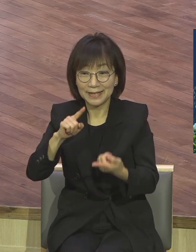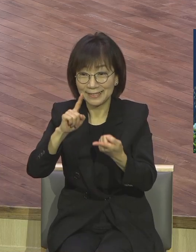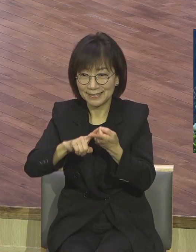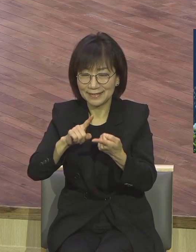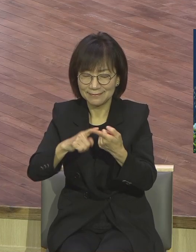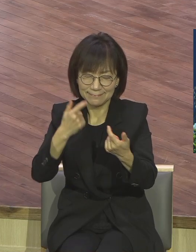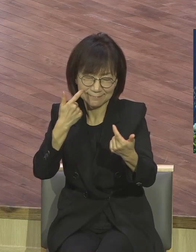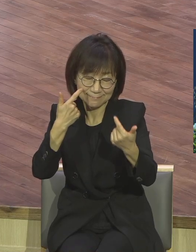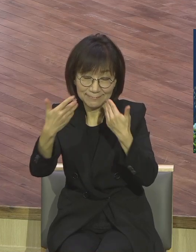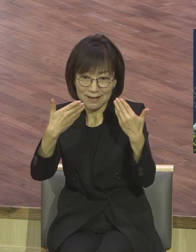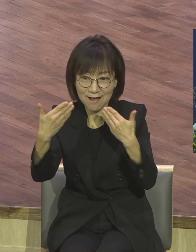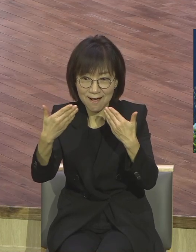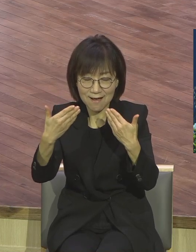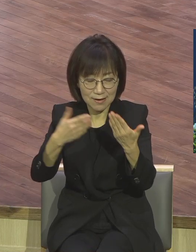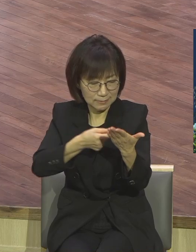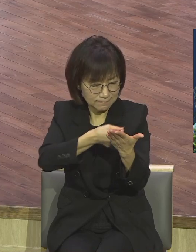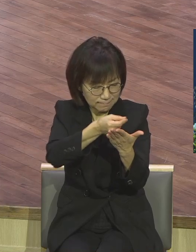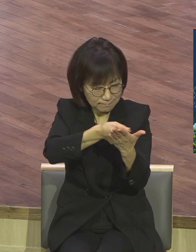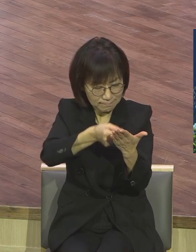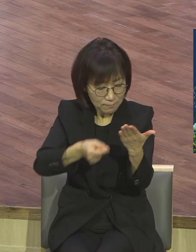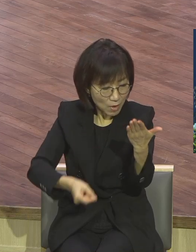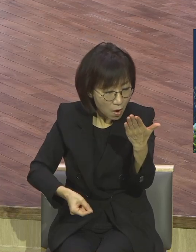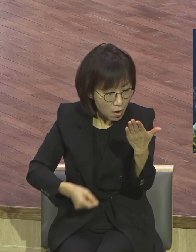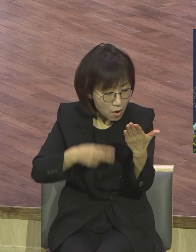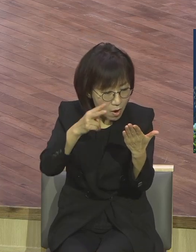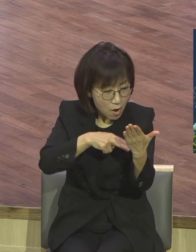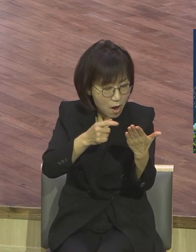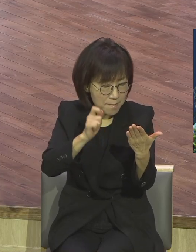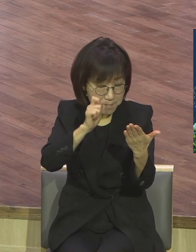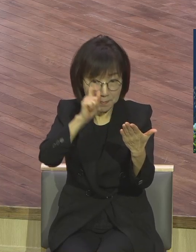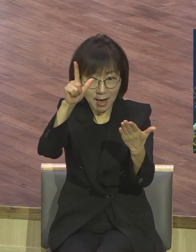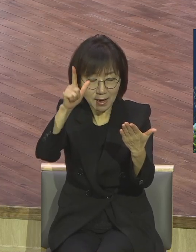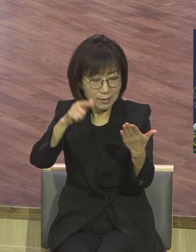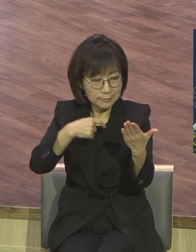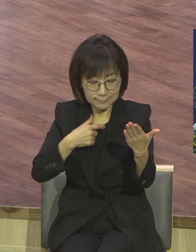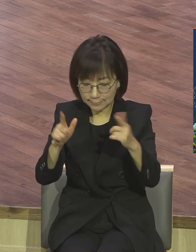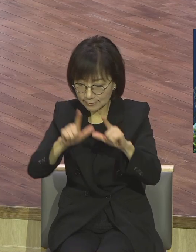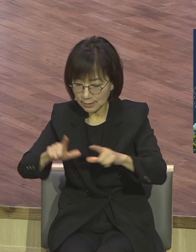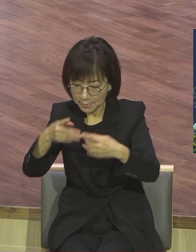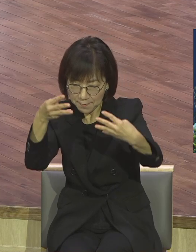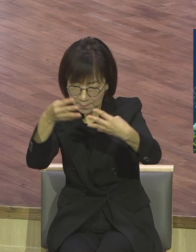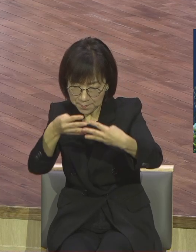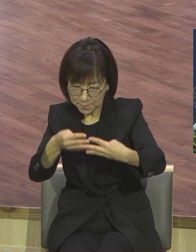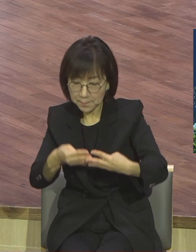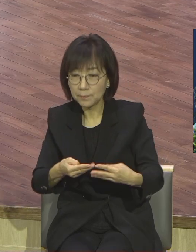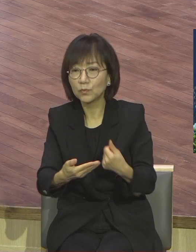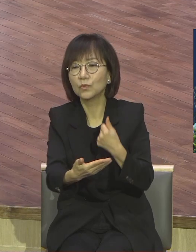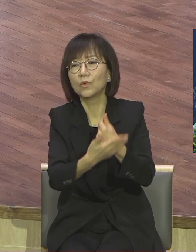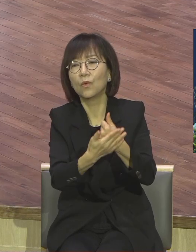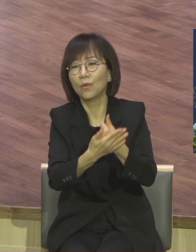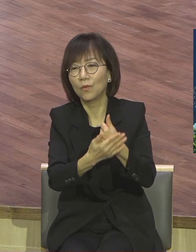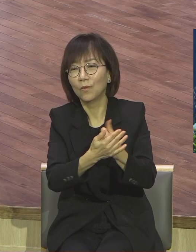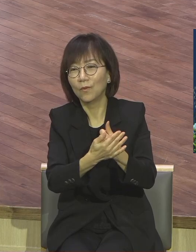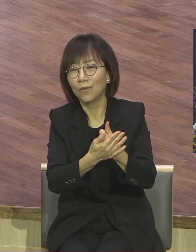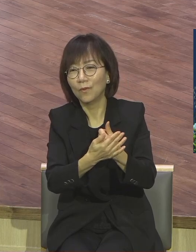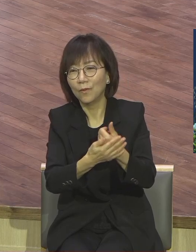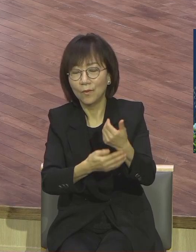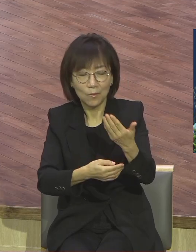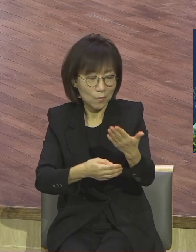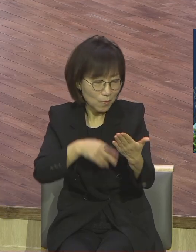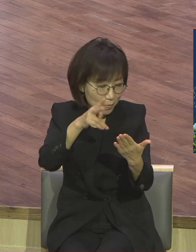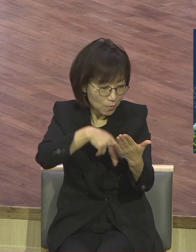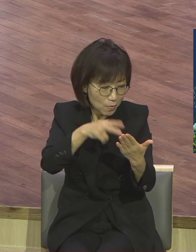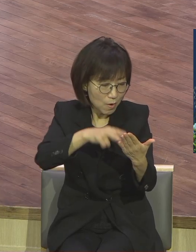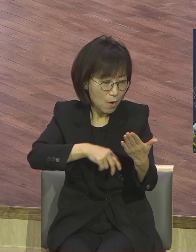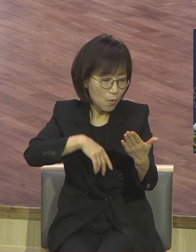사실적으로 깨닫고 적용할 수 있도록 이렇게 구체적으로 기록해 놓았는지 감탄을 금할 수가